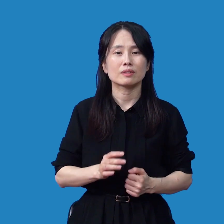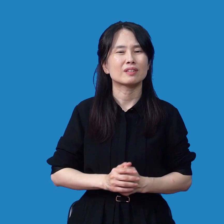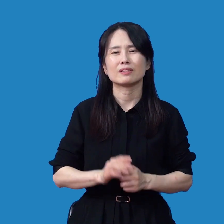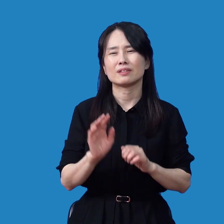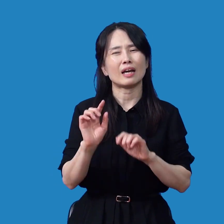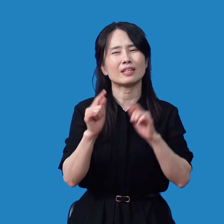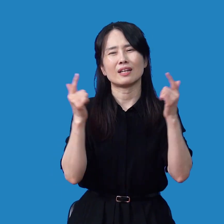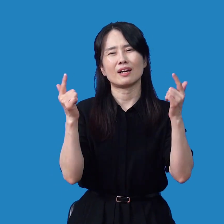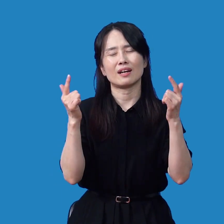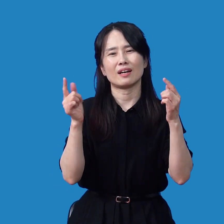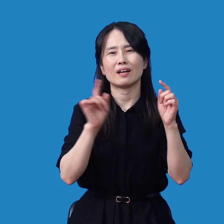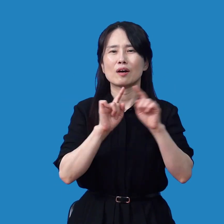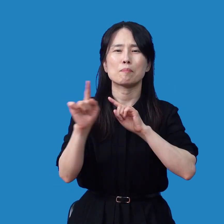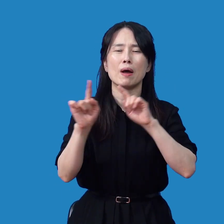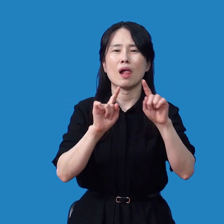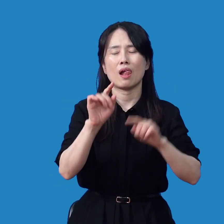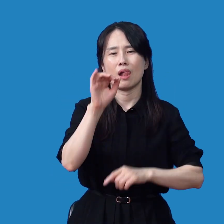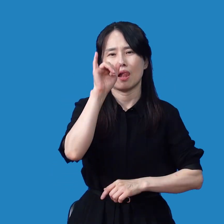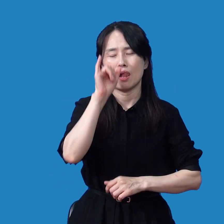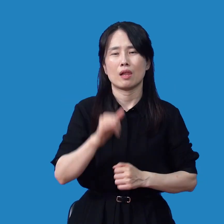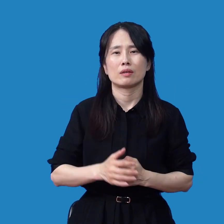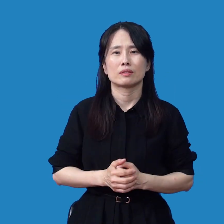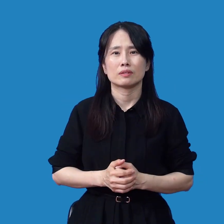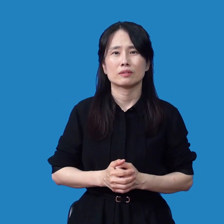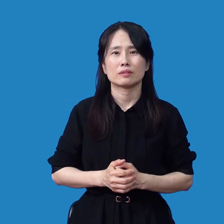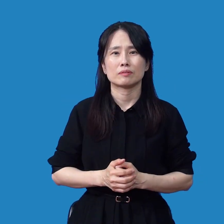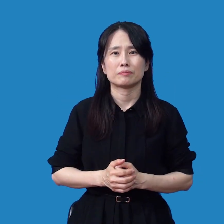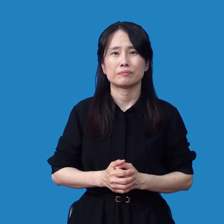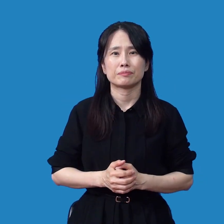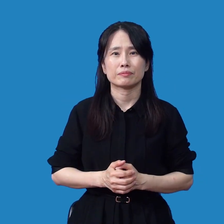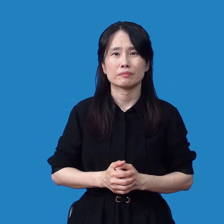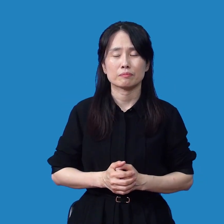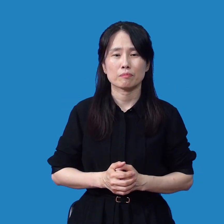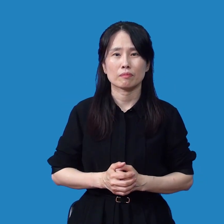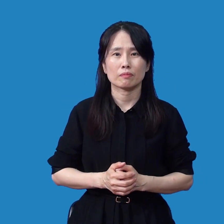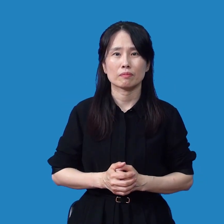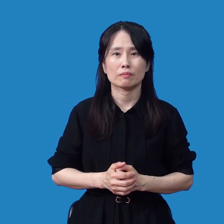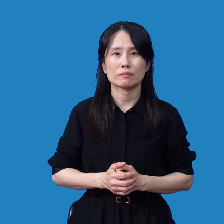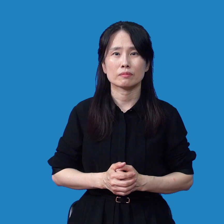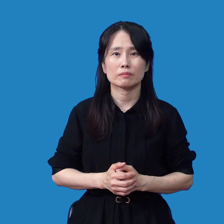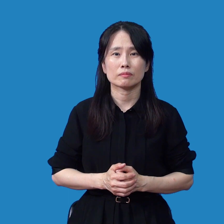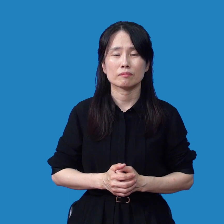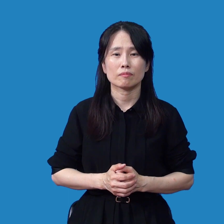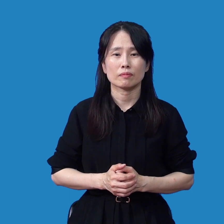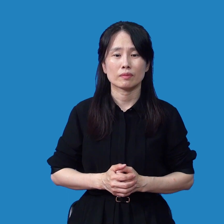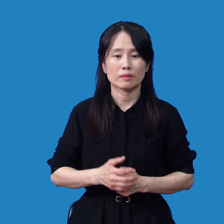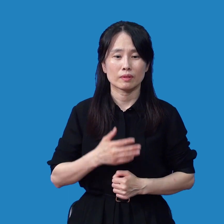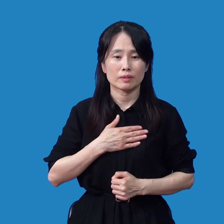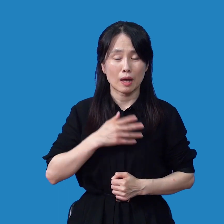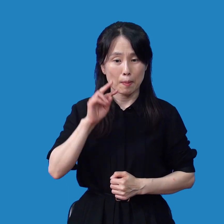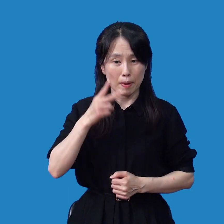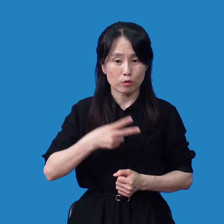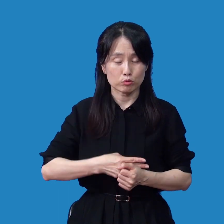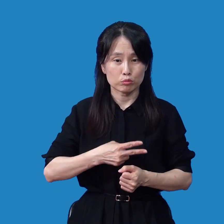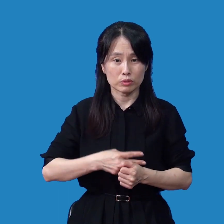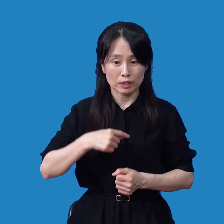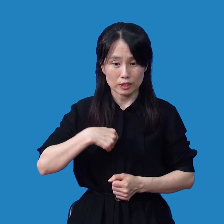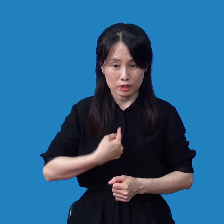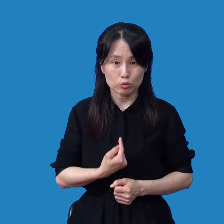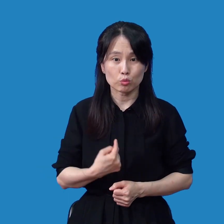아니라고 합니다. 1절에 우선 자기의 예를 듭니다. 자기도, 바울